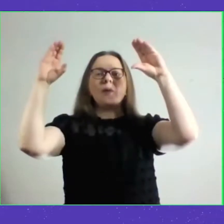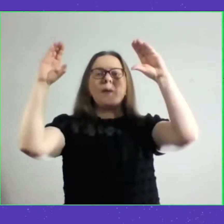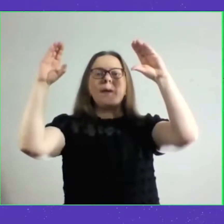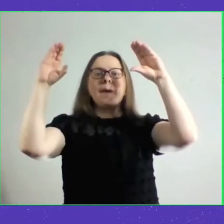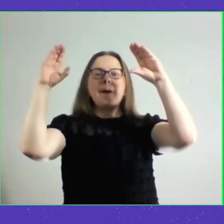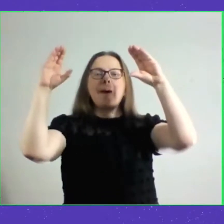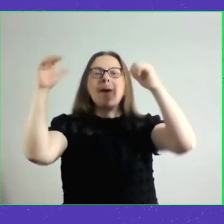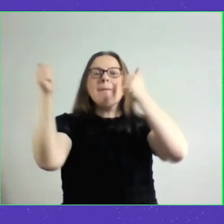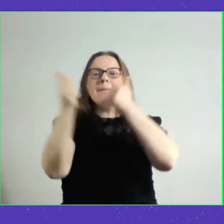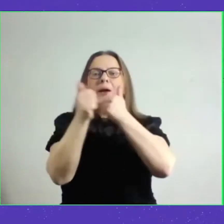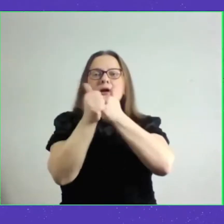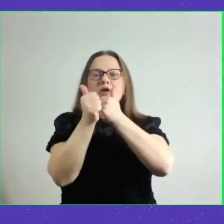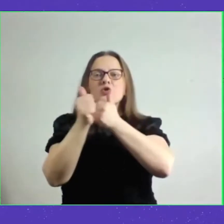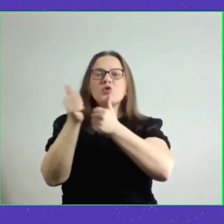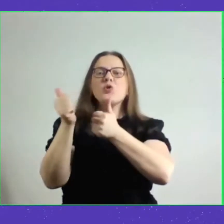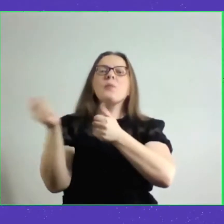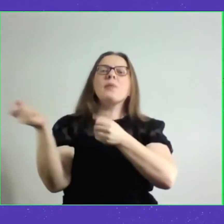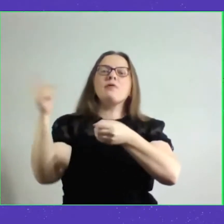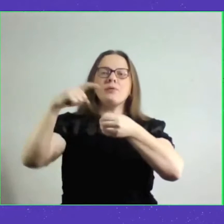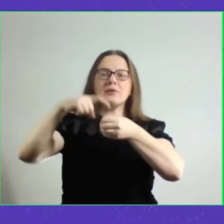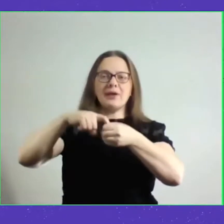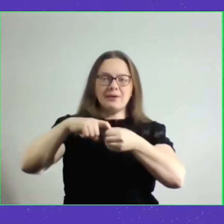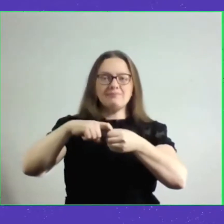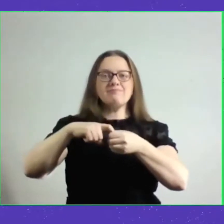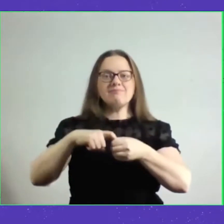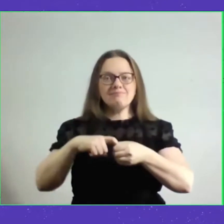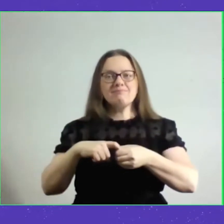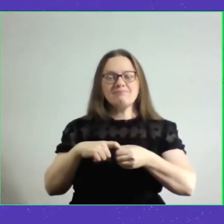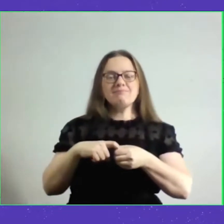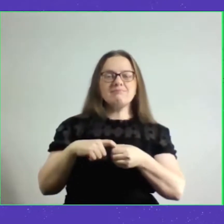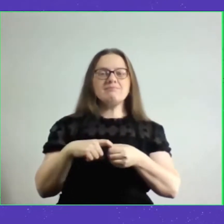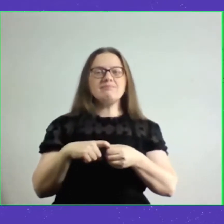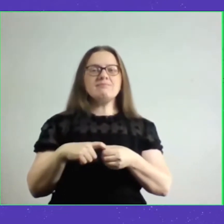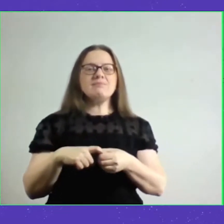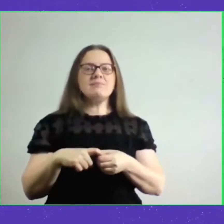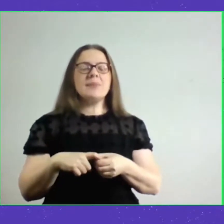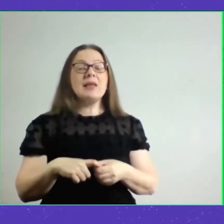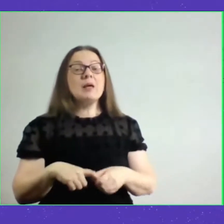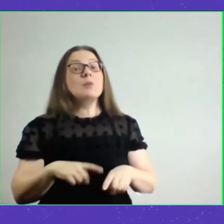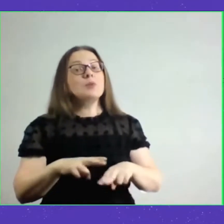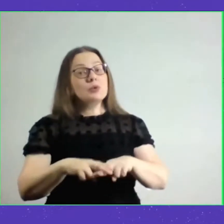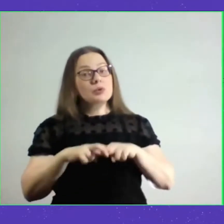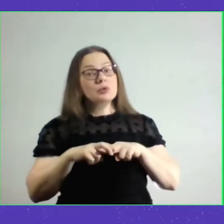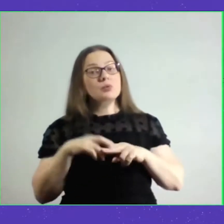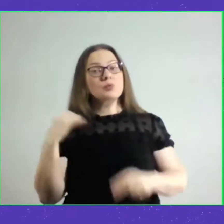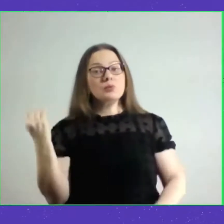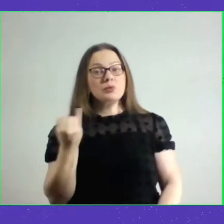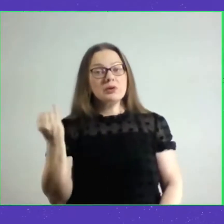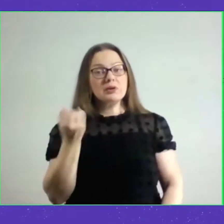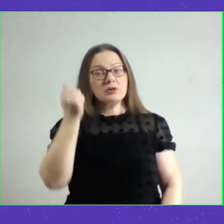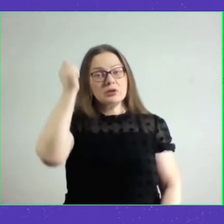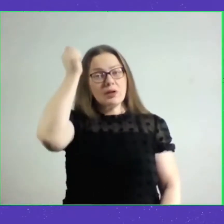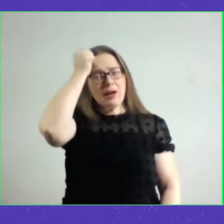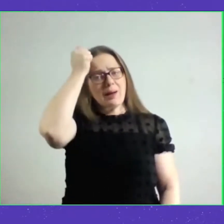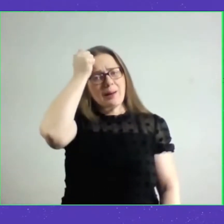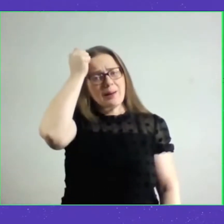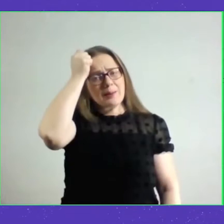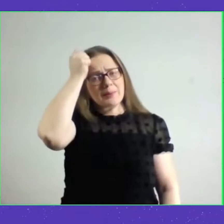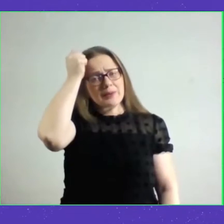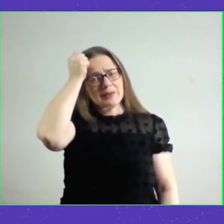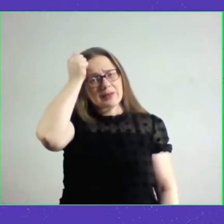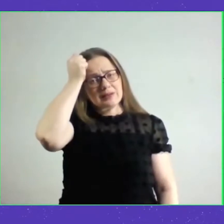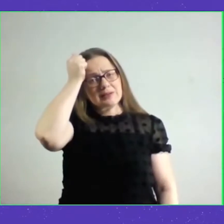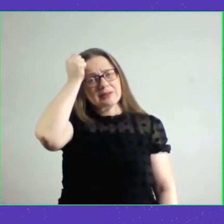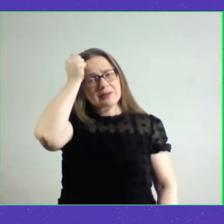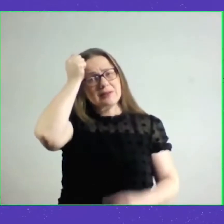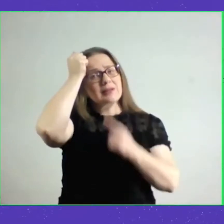terreno, por meio do arrependimento. E aí o Senhor nos ajudou a ver que arrepender-se não é apenas dar